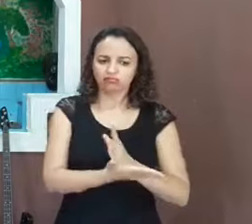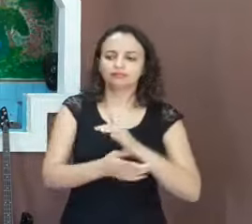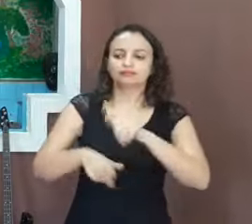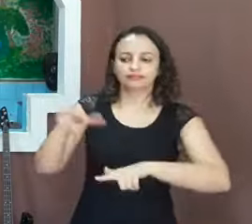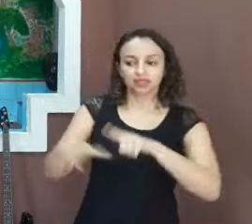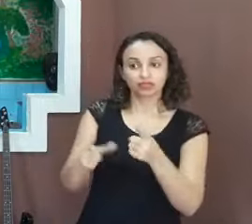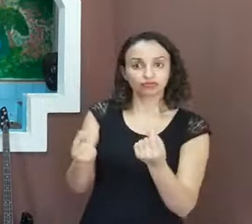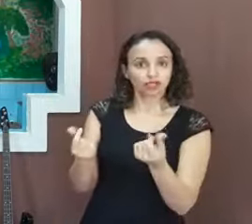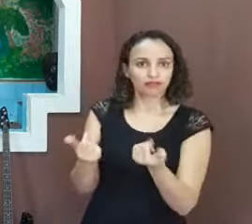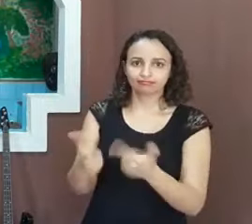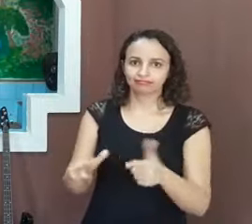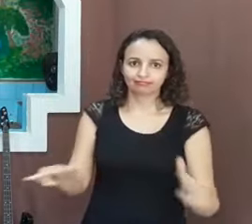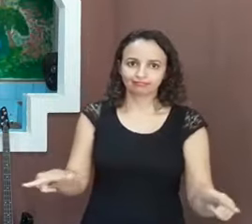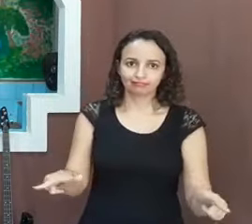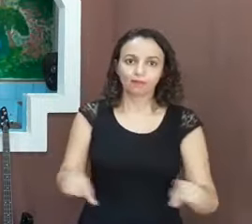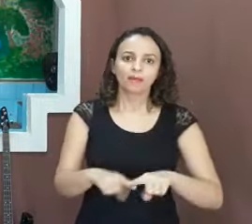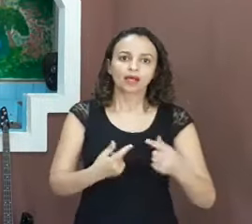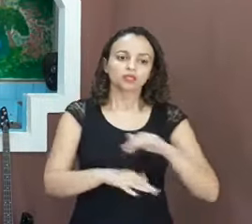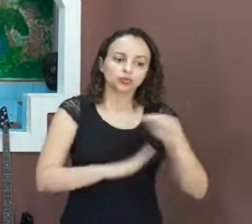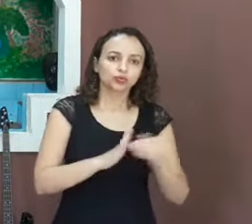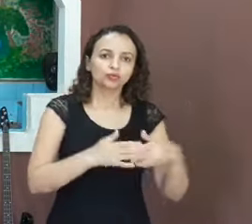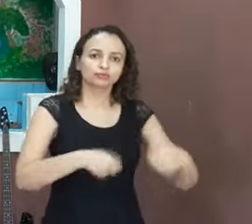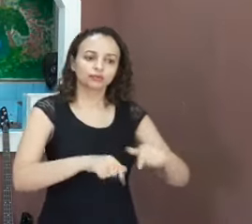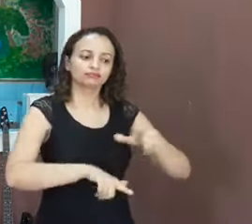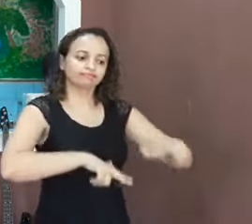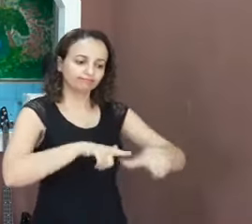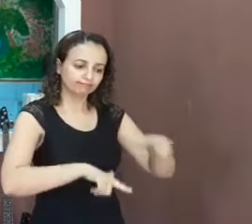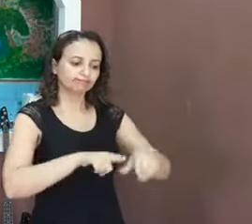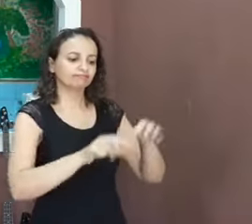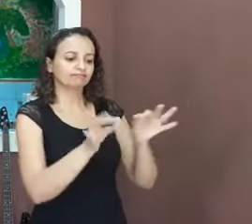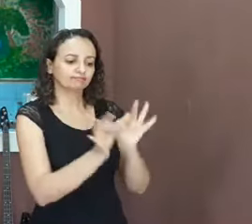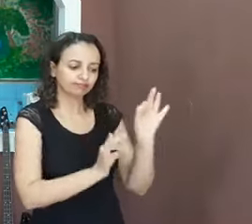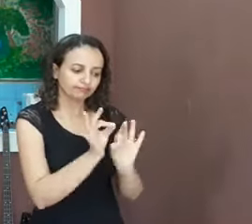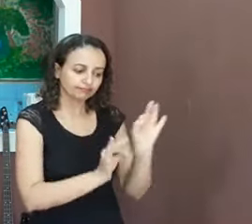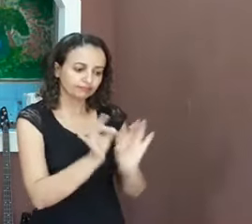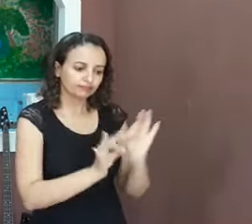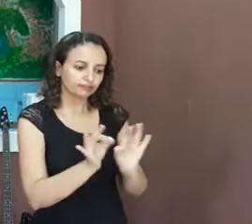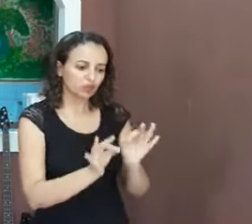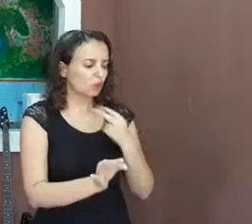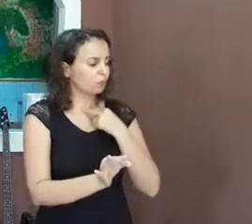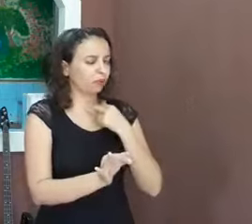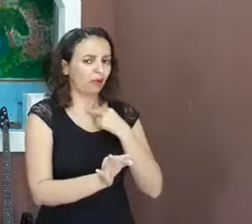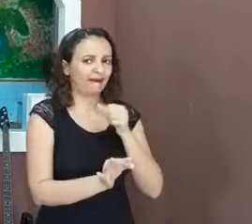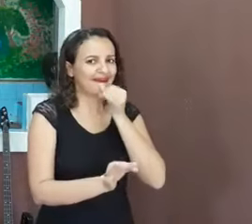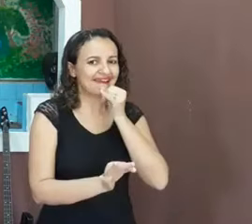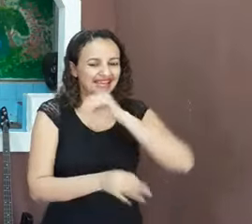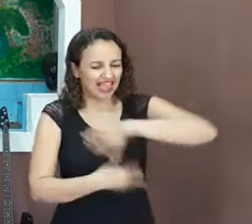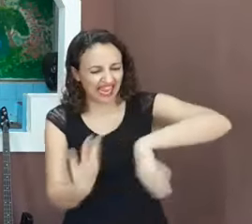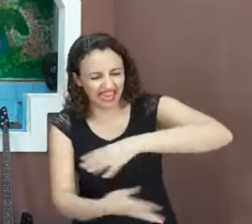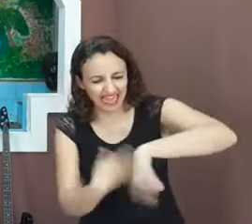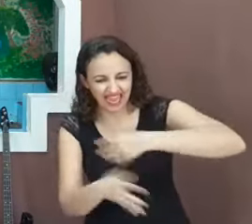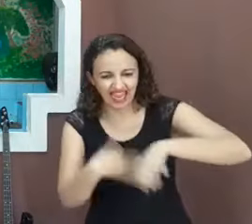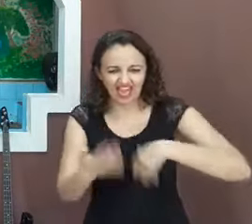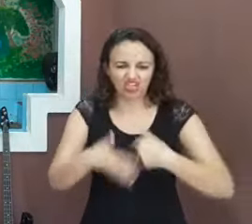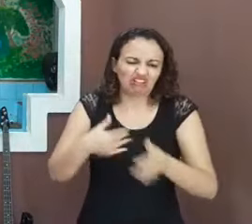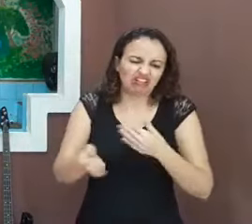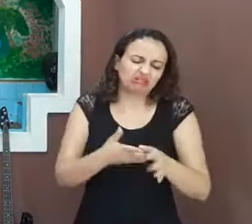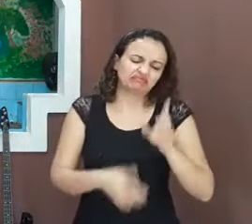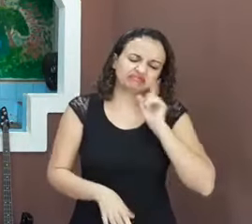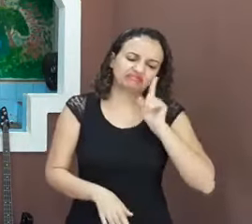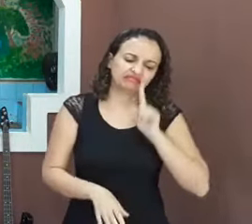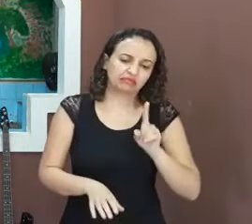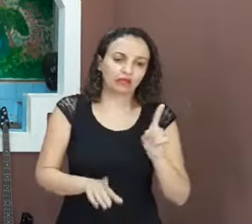trabalho. Tudo tem que haver uma organização. Não dá para fazermos as coisas desorganizadas. Somos ensinados por Deus quanto